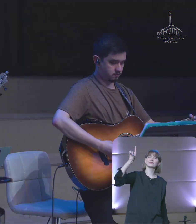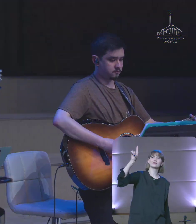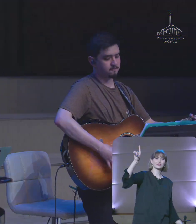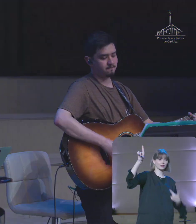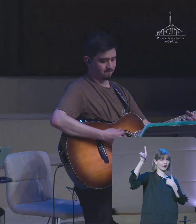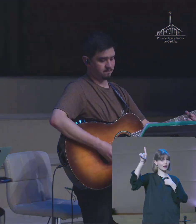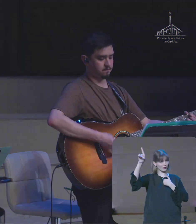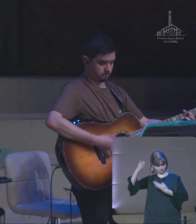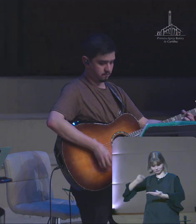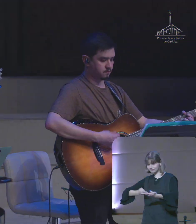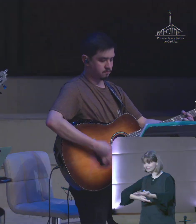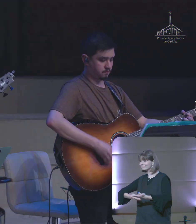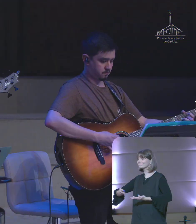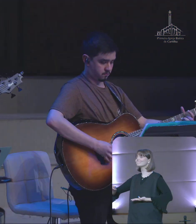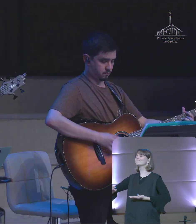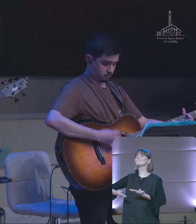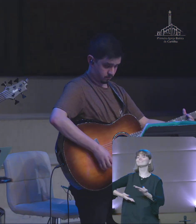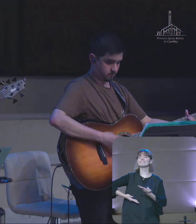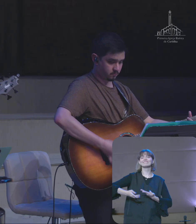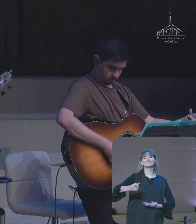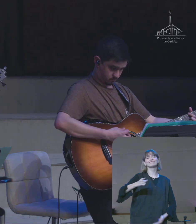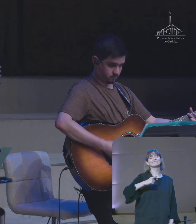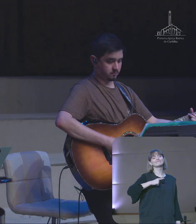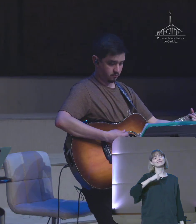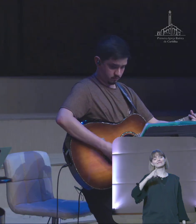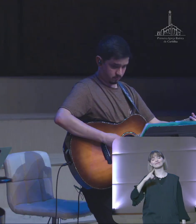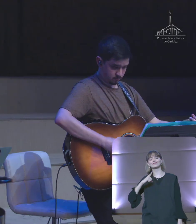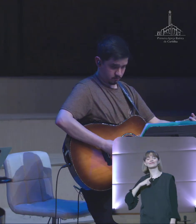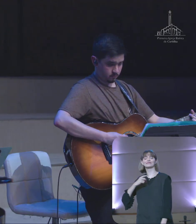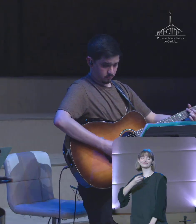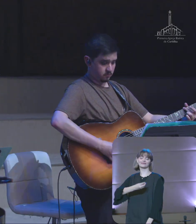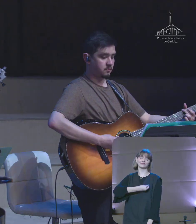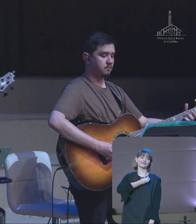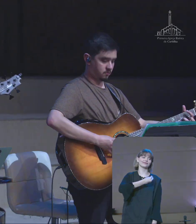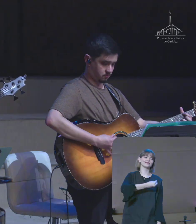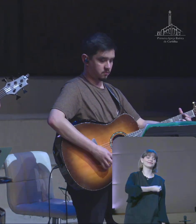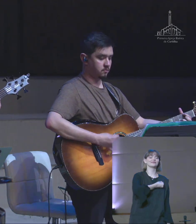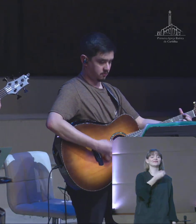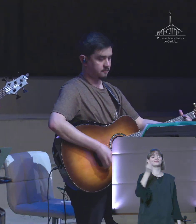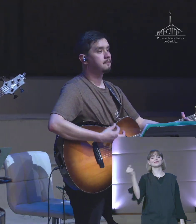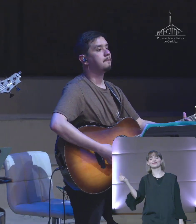servo de Deus, nasci de novo,